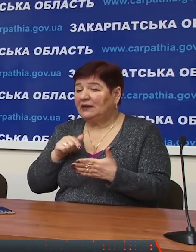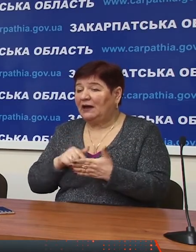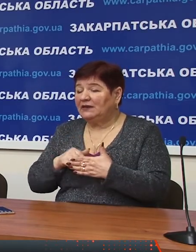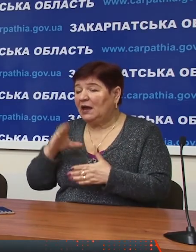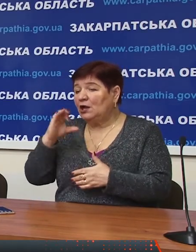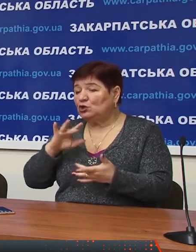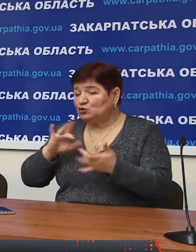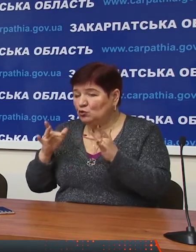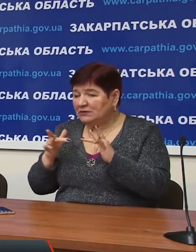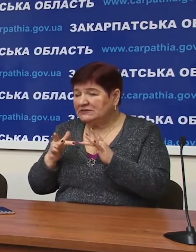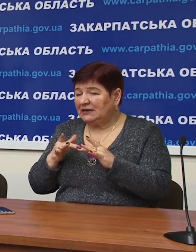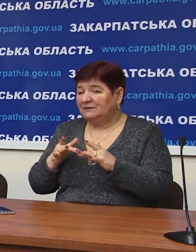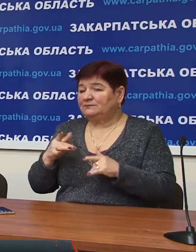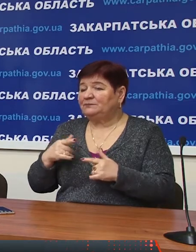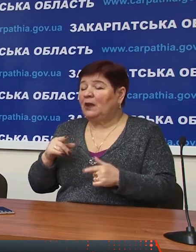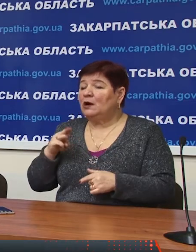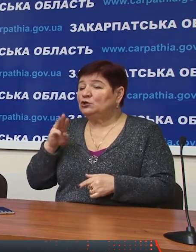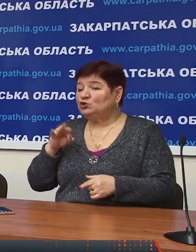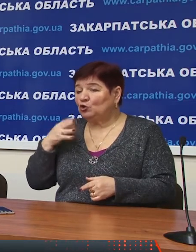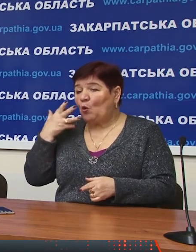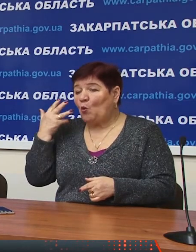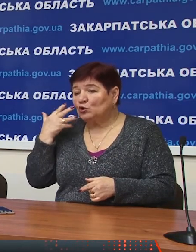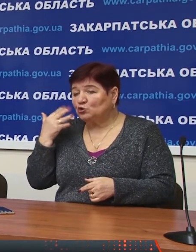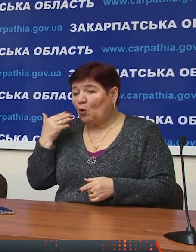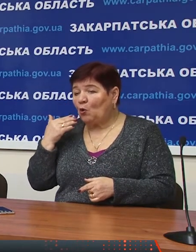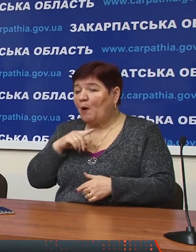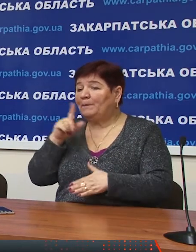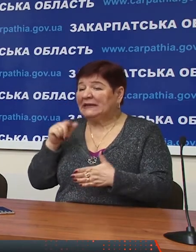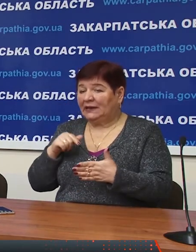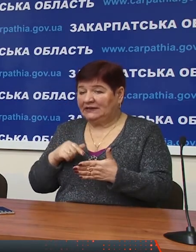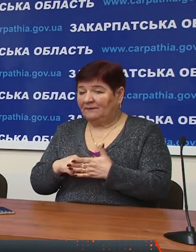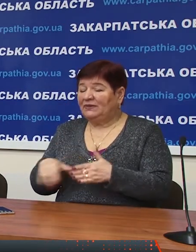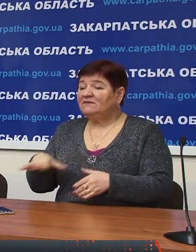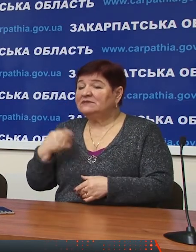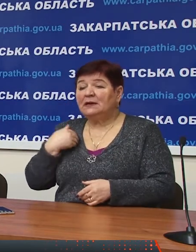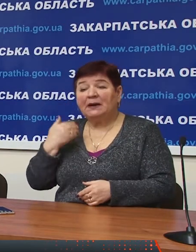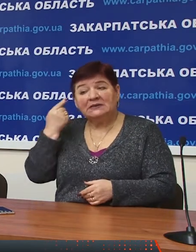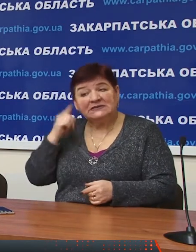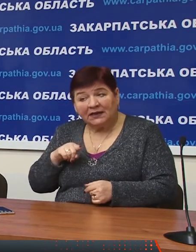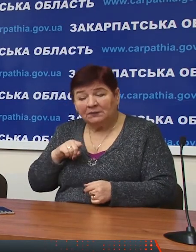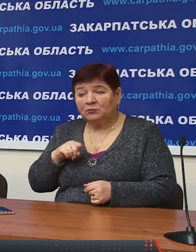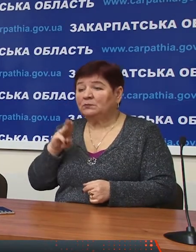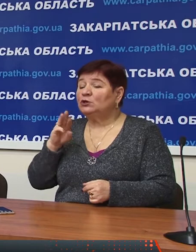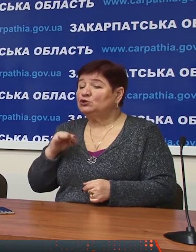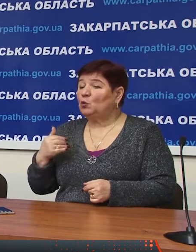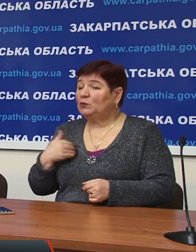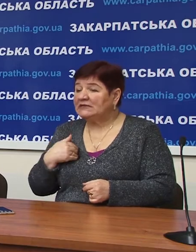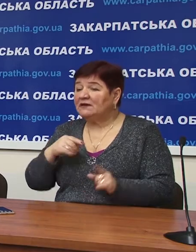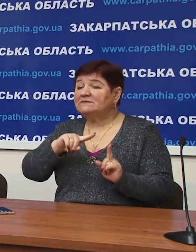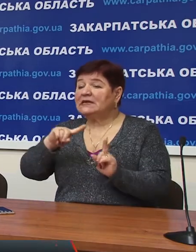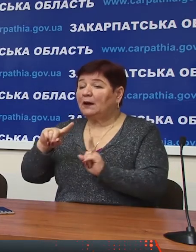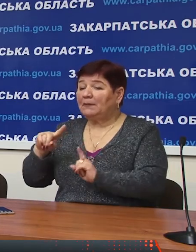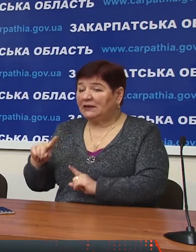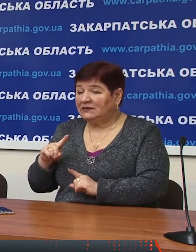і в соцмережах, і в медійному полі щодо угорського, так званого угорського питання. Всі ми знаємо, що у нас в